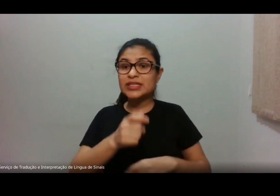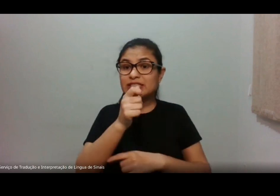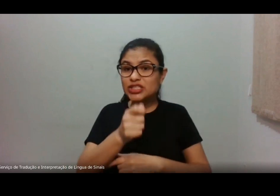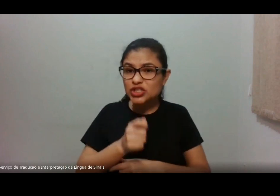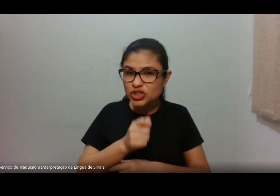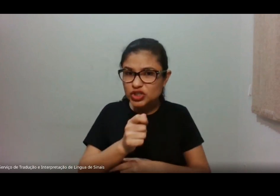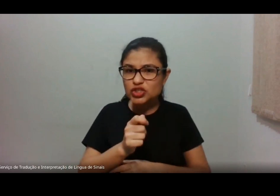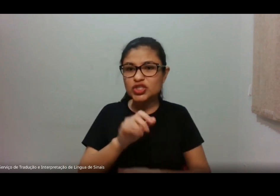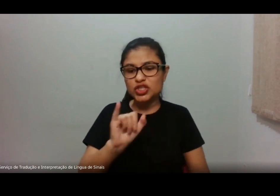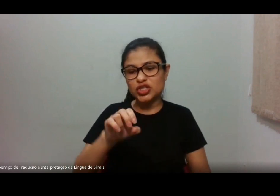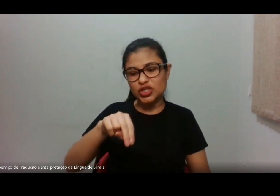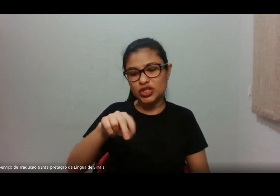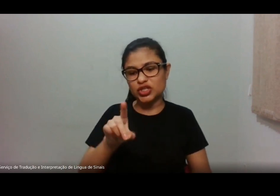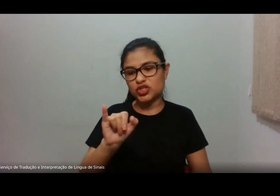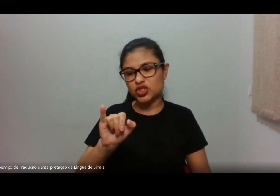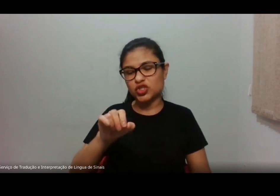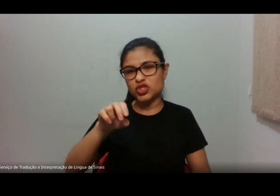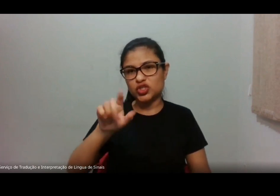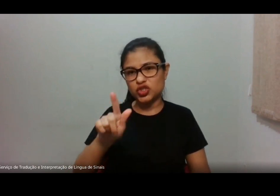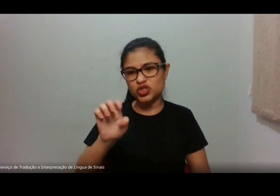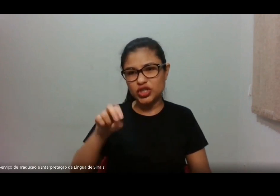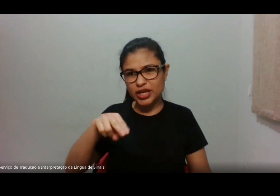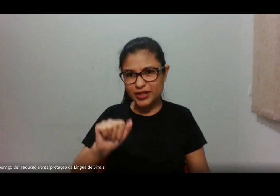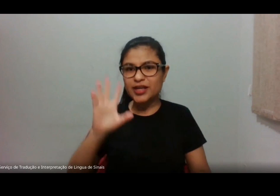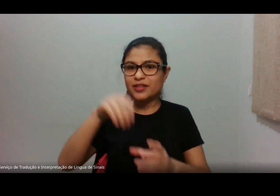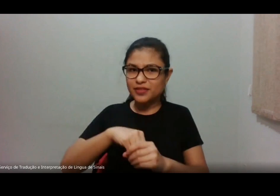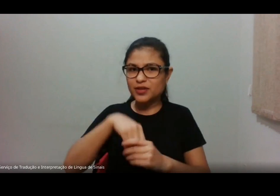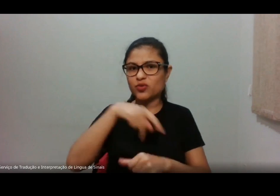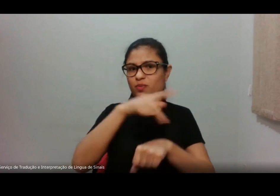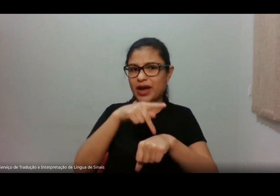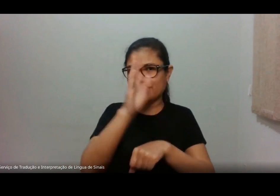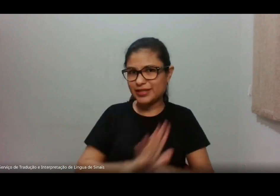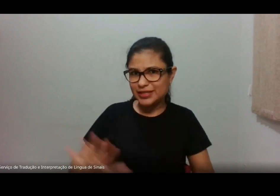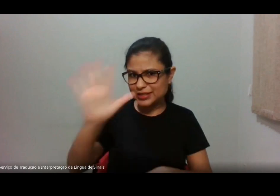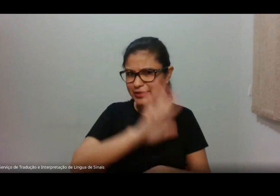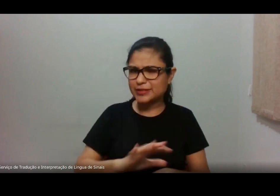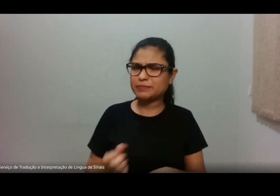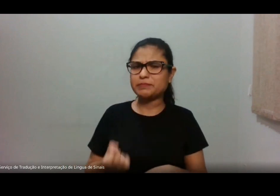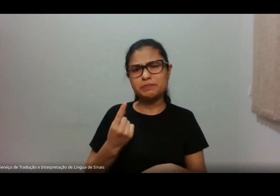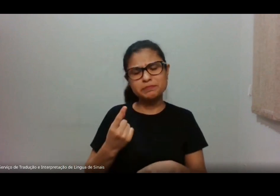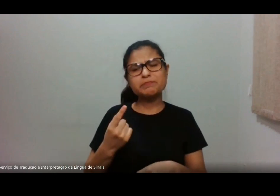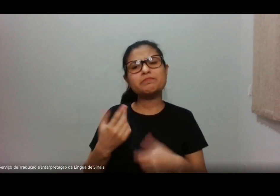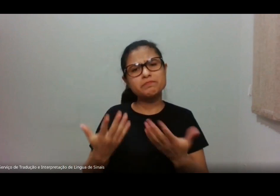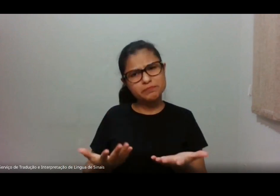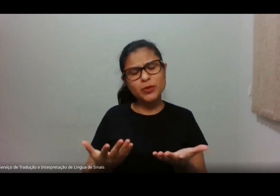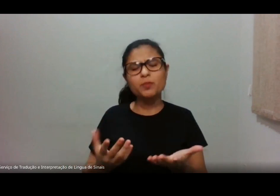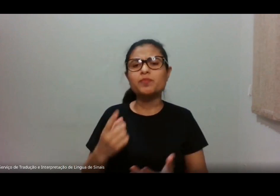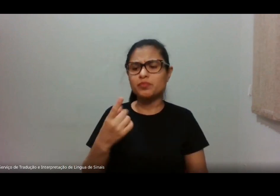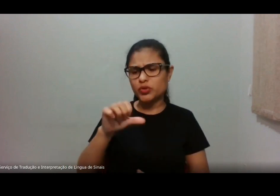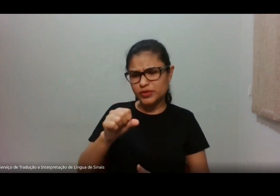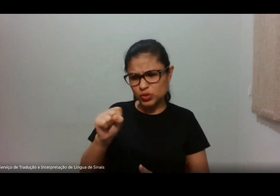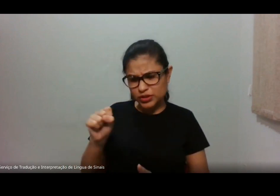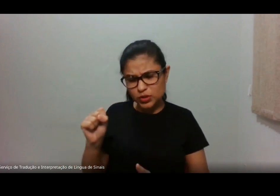sujeitos indígenas em território nacional. De novo, pode parecer absurdo, mas é isto mesmo. Em 88, a